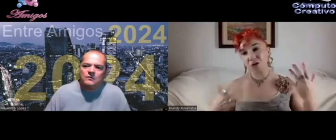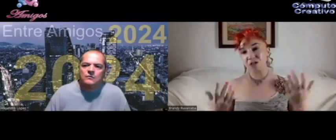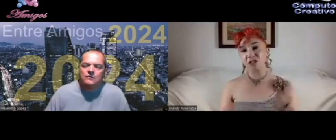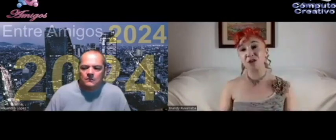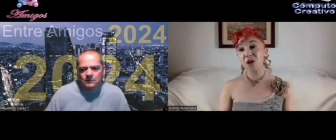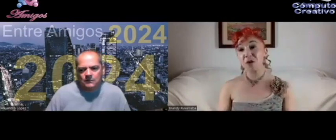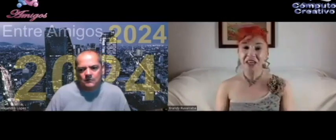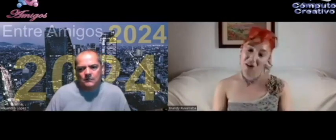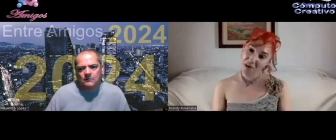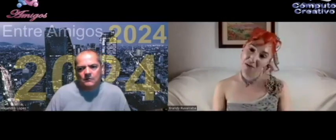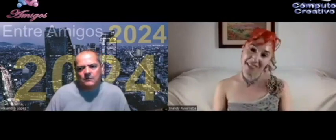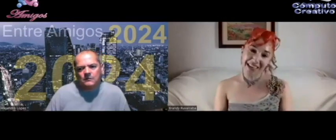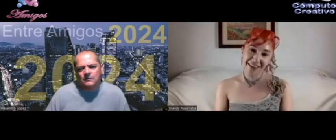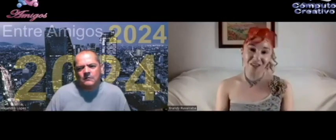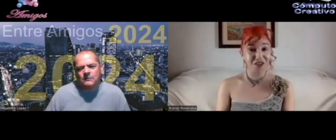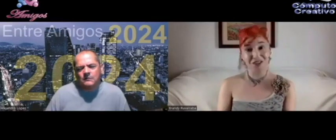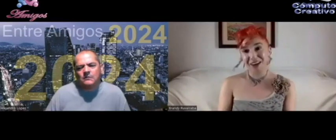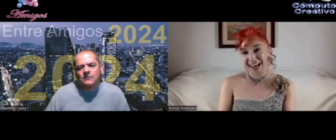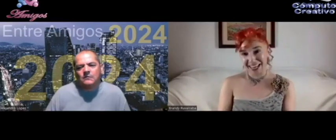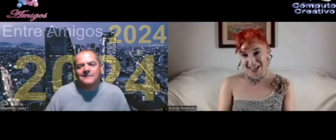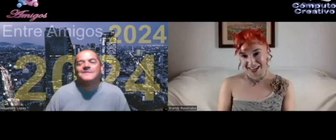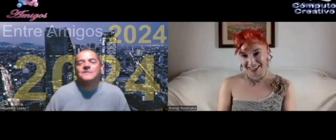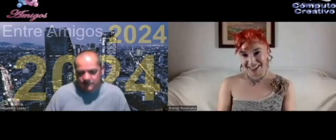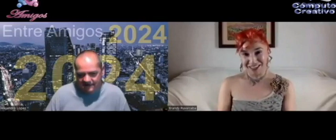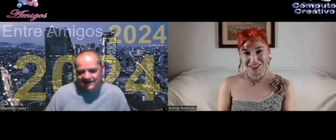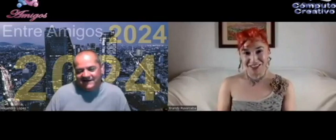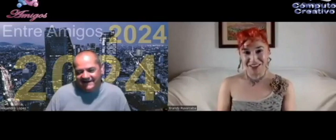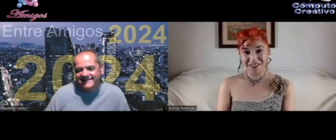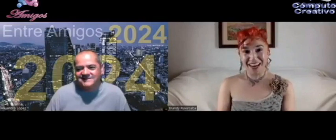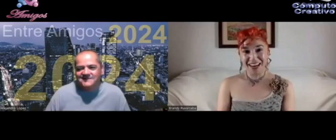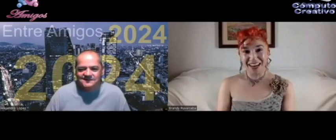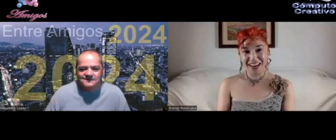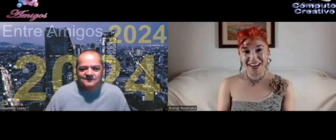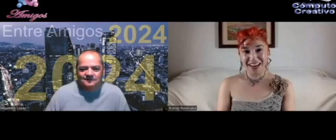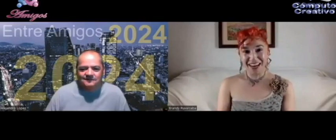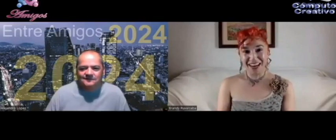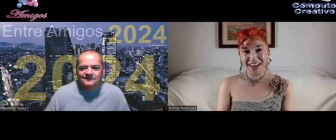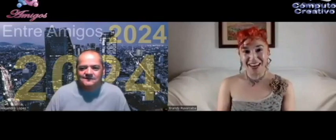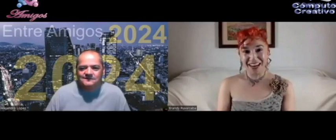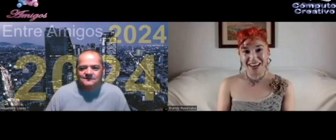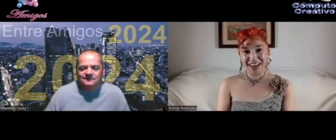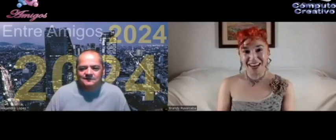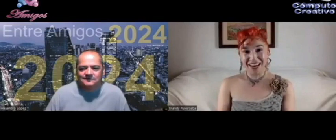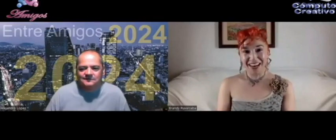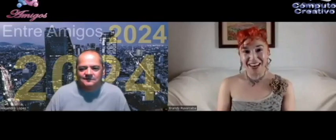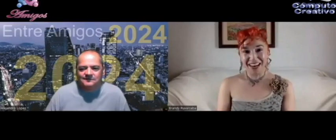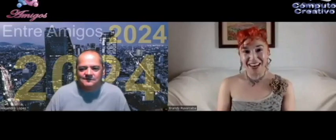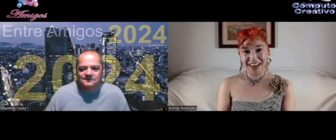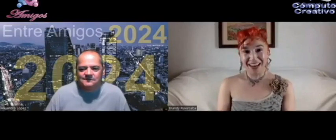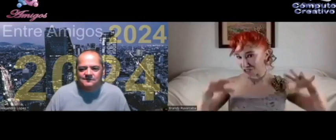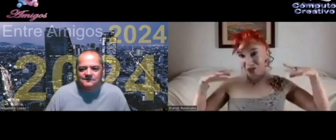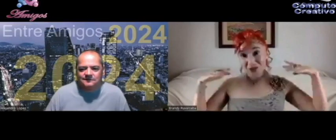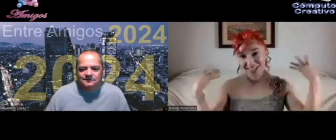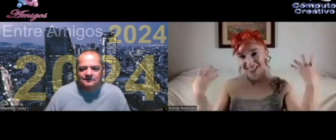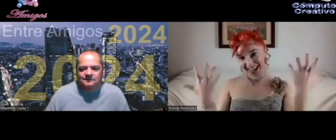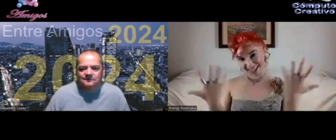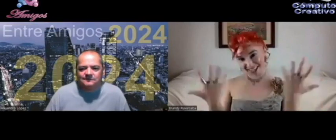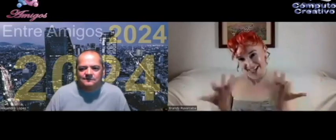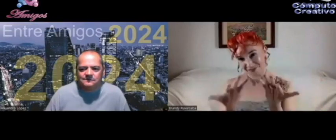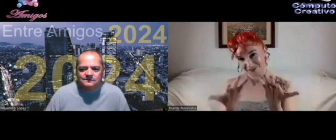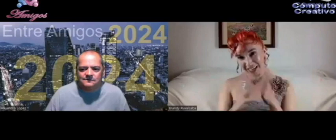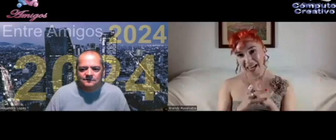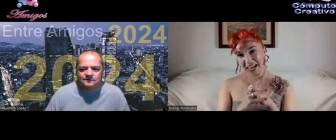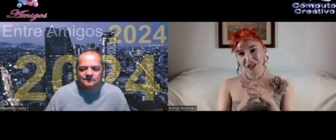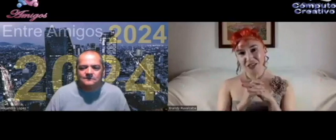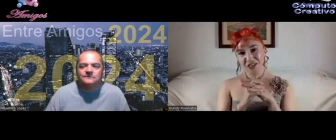algún conocido. No, como bien sabes, yo soy bailarina. Soy ¿Sí? bailarina. Entonces, para mí,